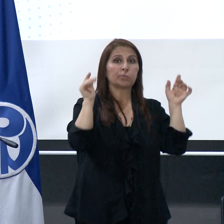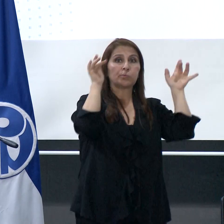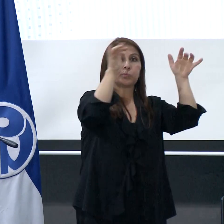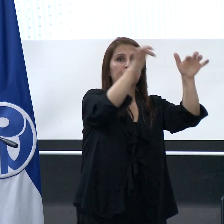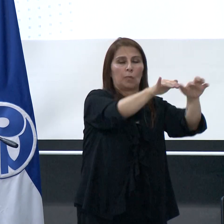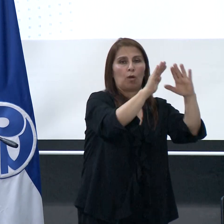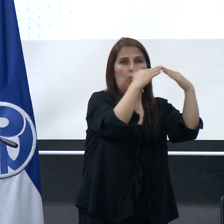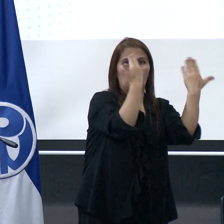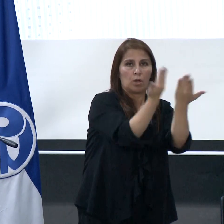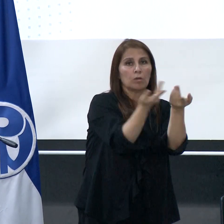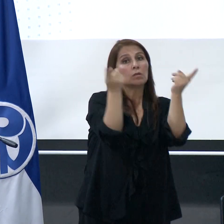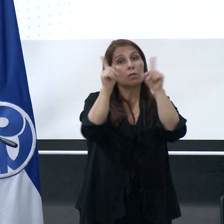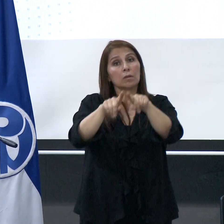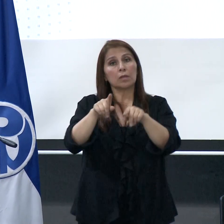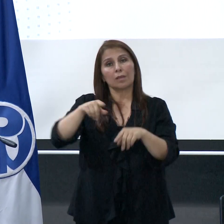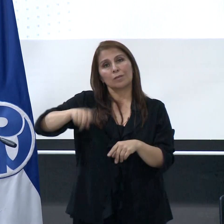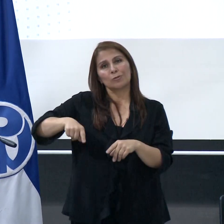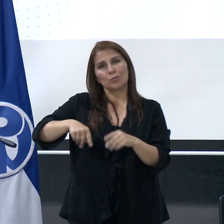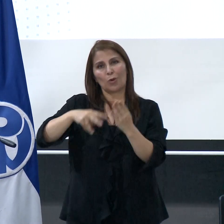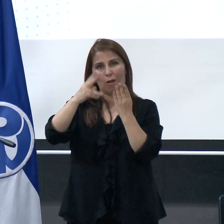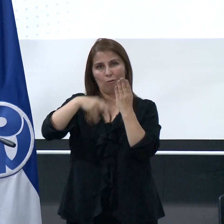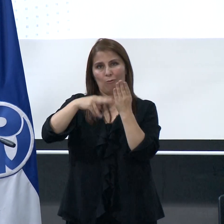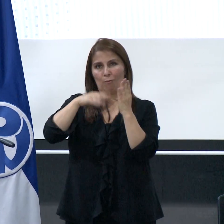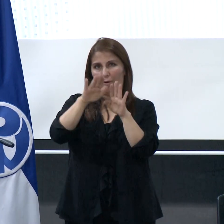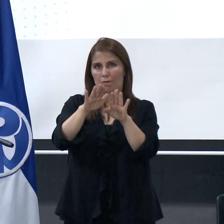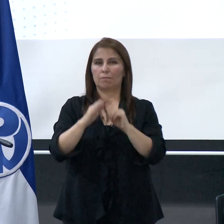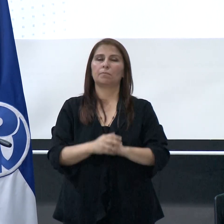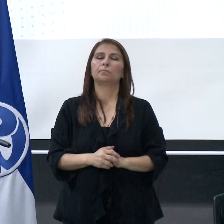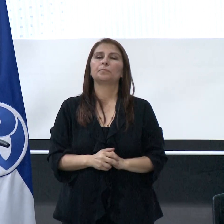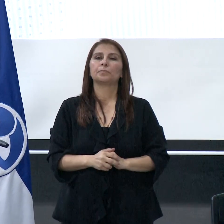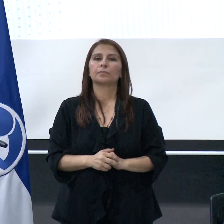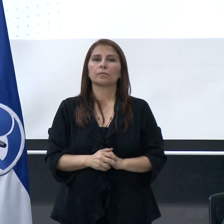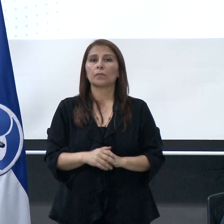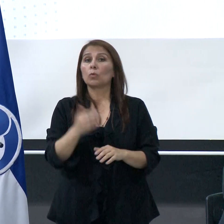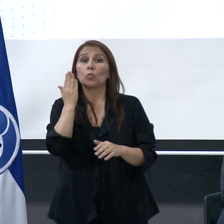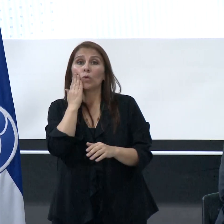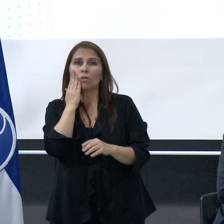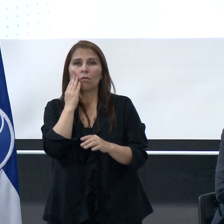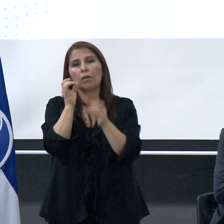las cuales ya hemos venido concertando algunas fechas